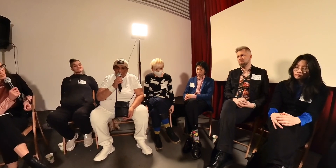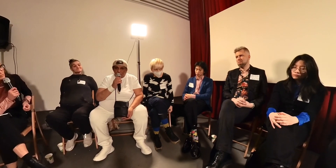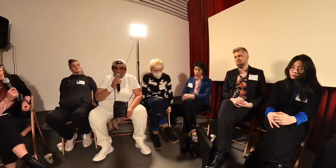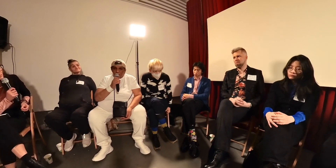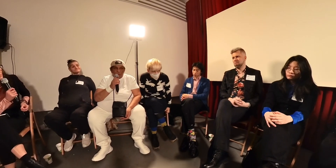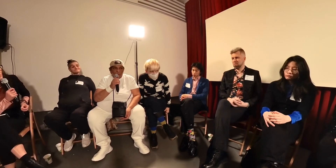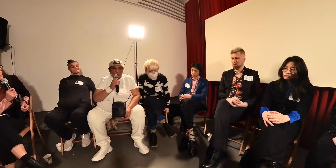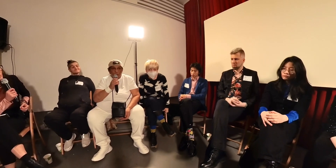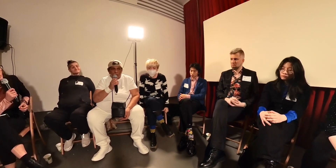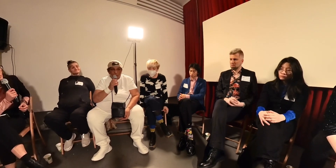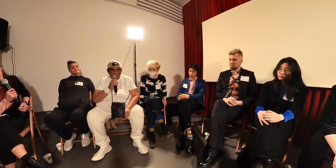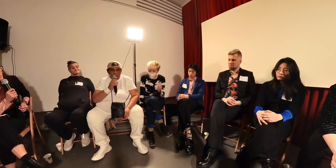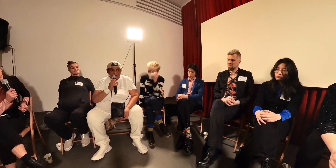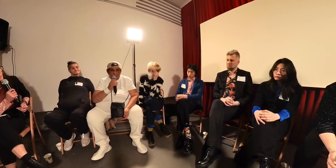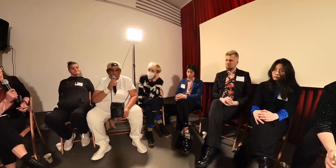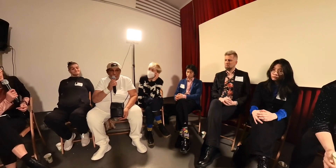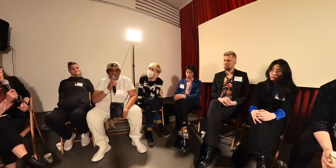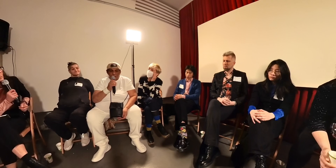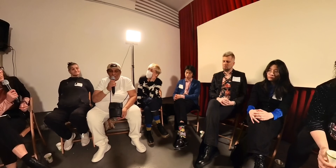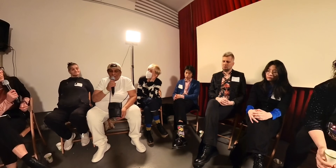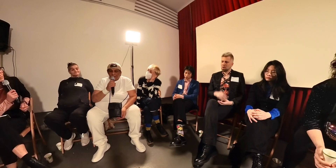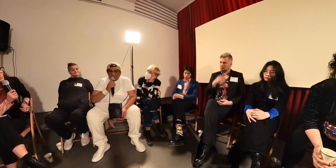vlastně, ty nohy mám teďko nemocný.